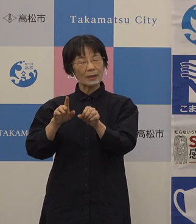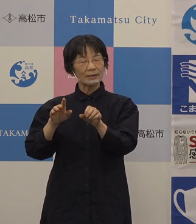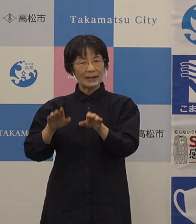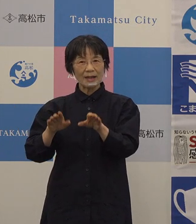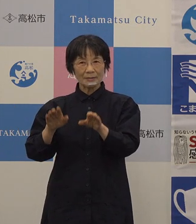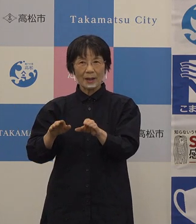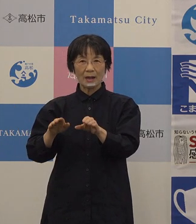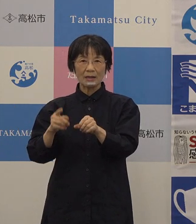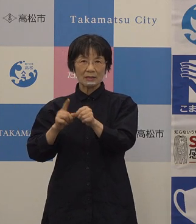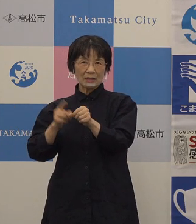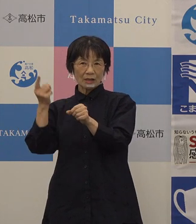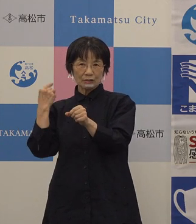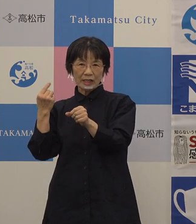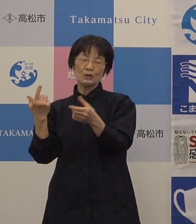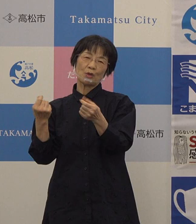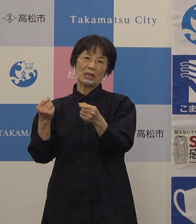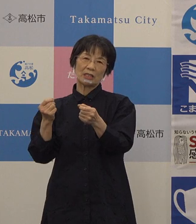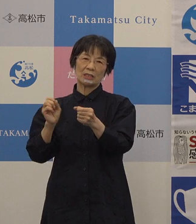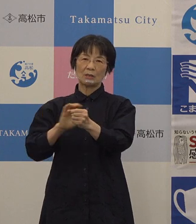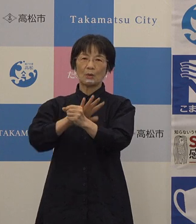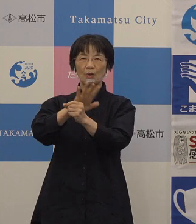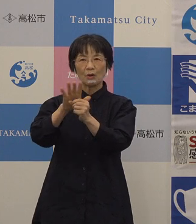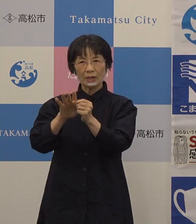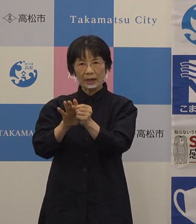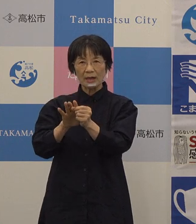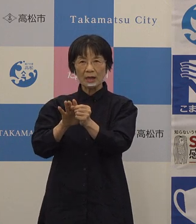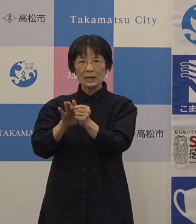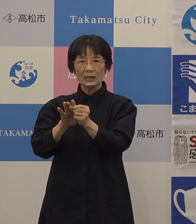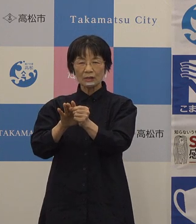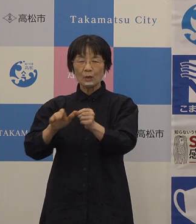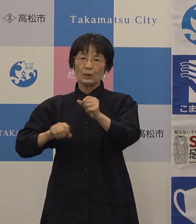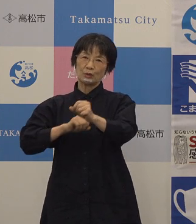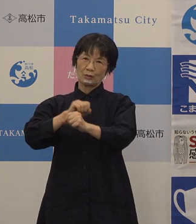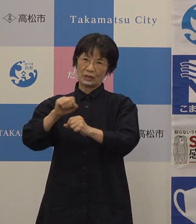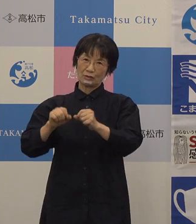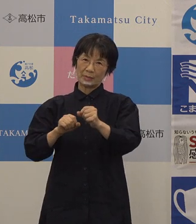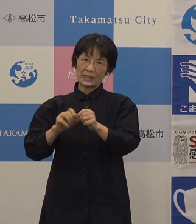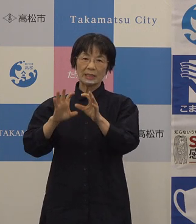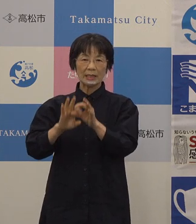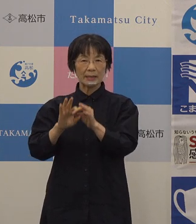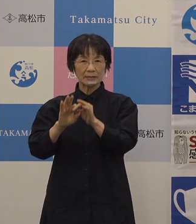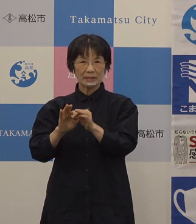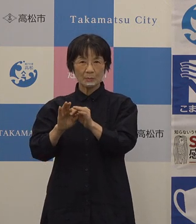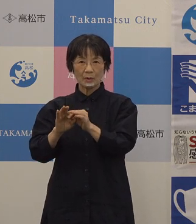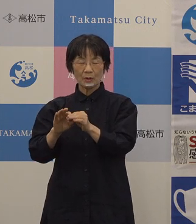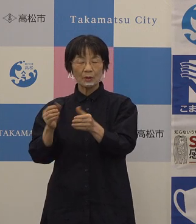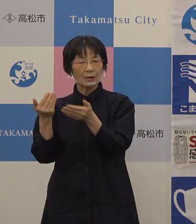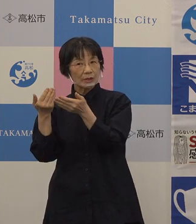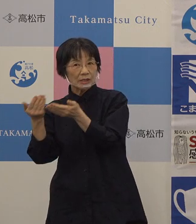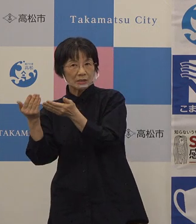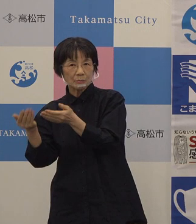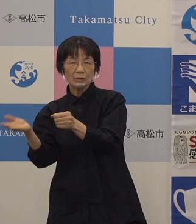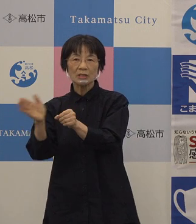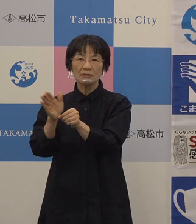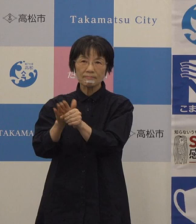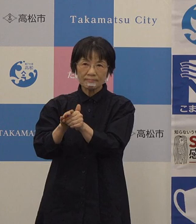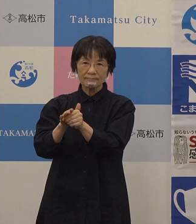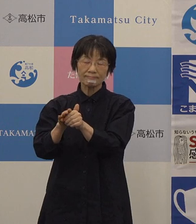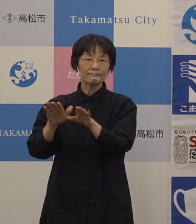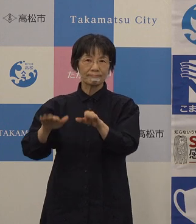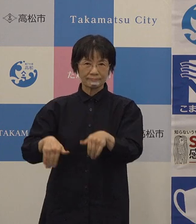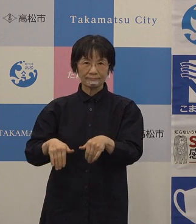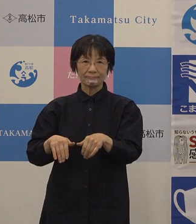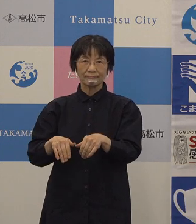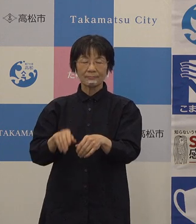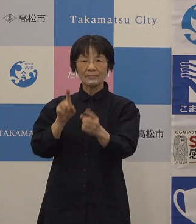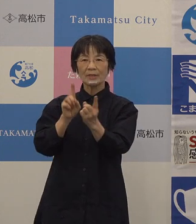き、新型コロナウイルス感染症に対する本市の取り組みに関しても質問を受けて実施をいたしております。調査対